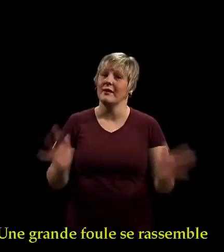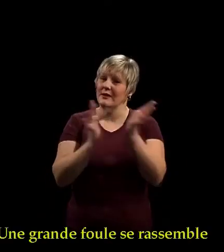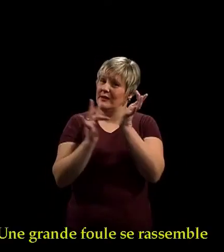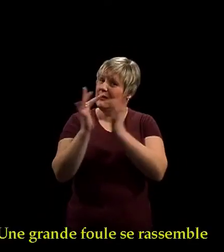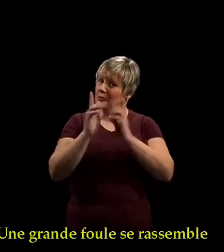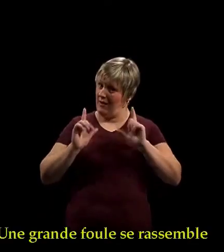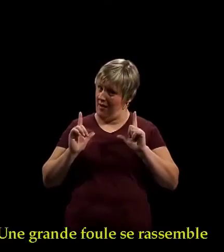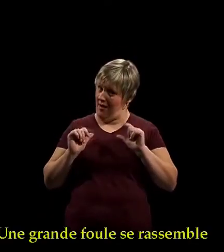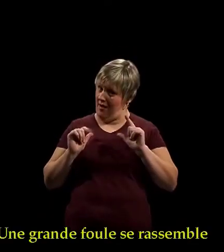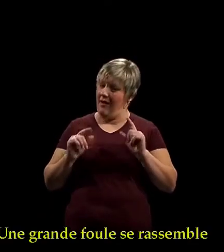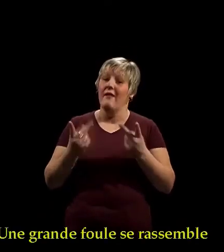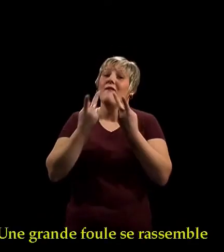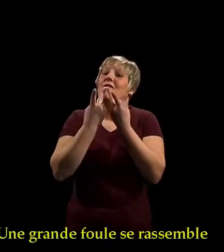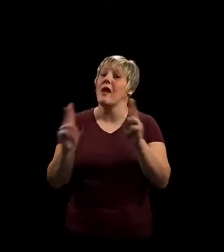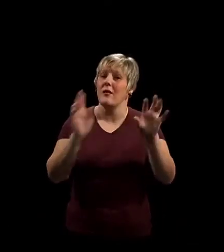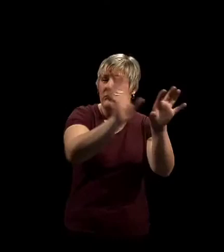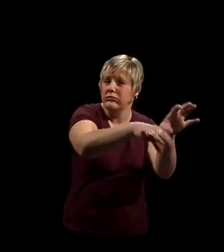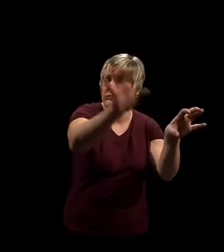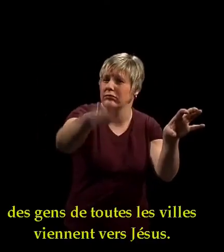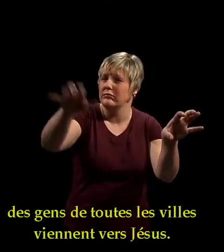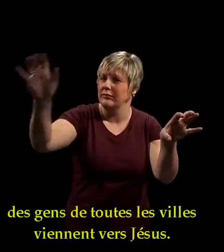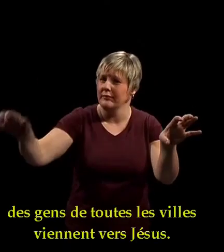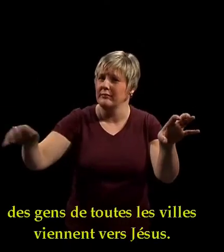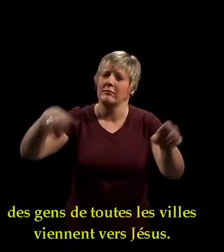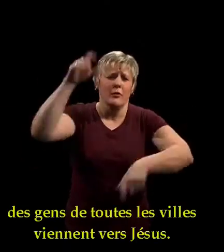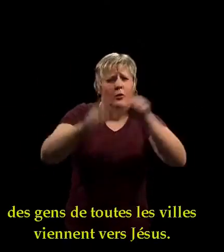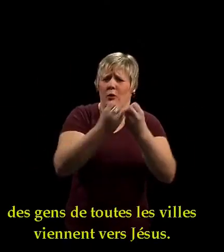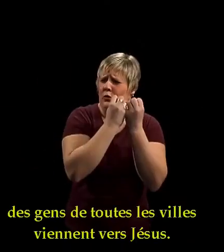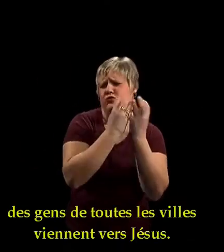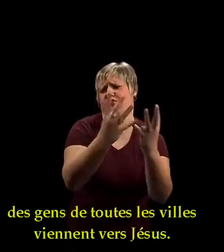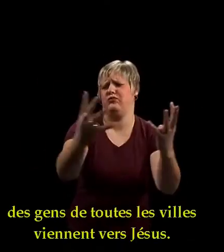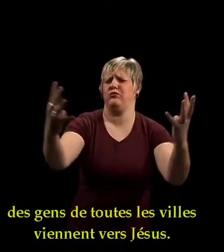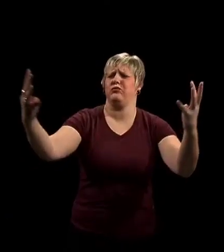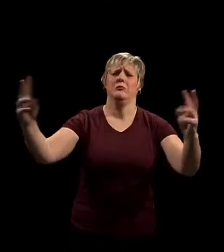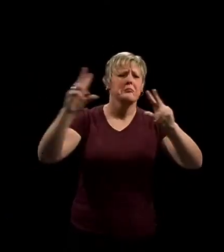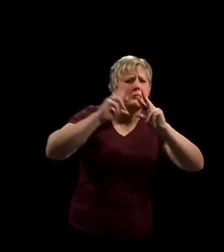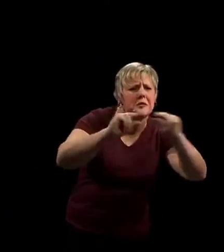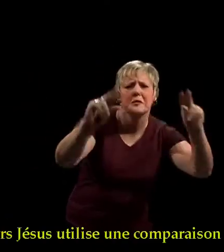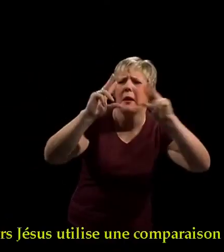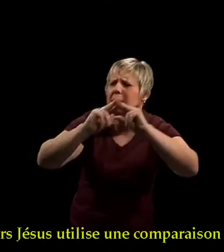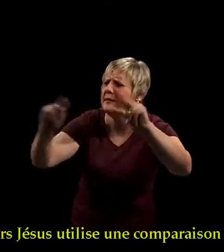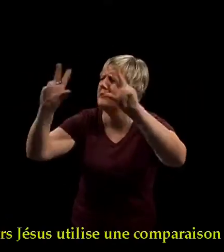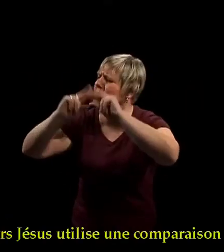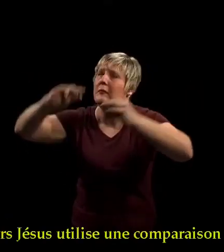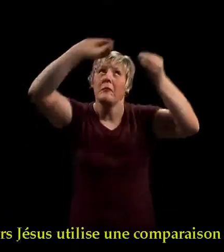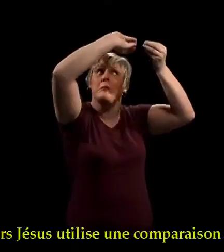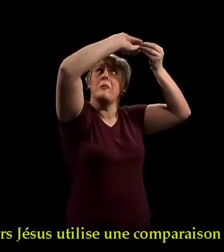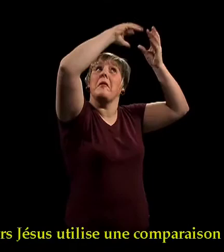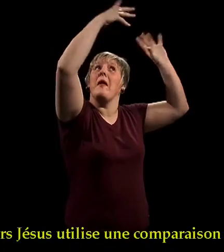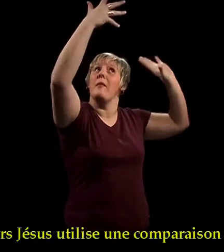Une grande foule se rassemble. Des gens de toutes les villes viennent vers Jésus. Alors